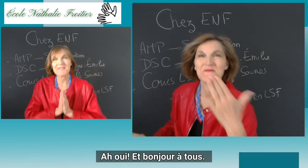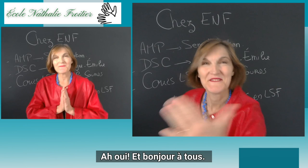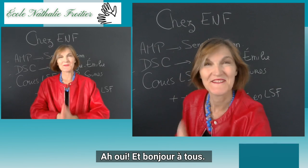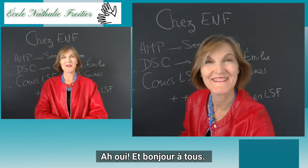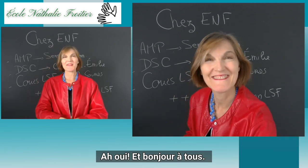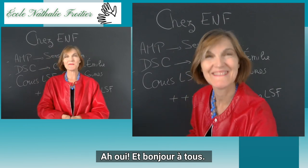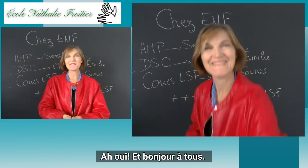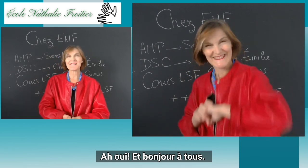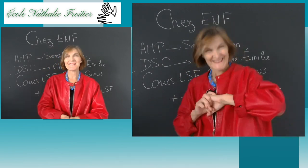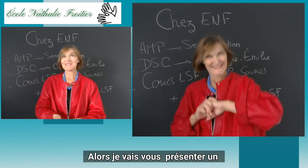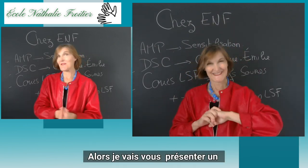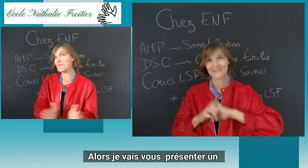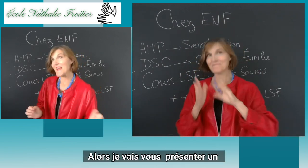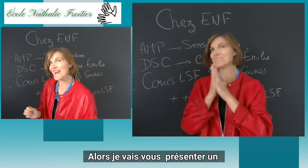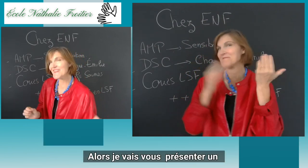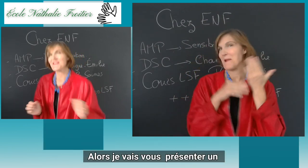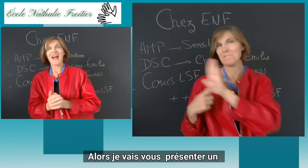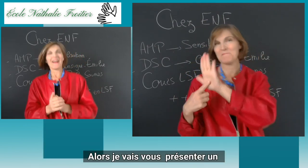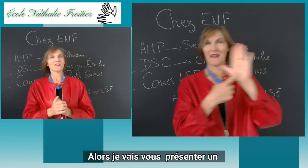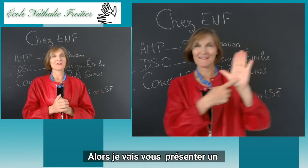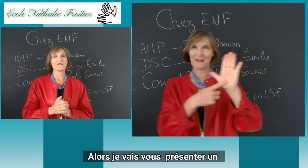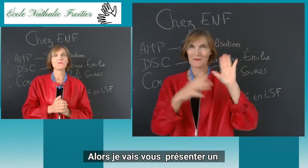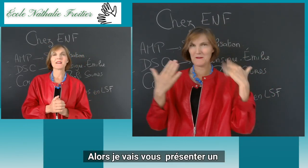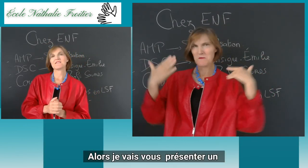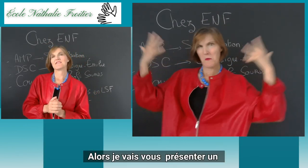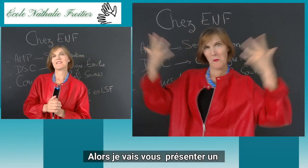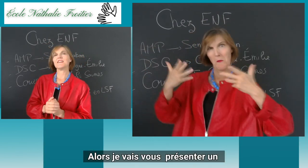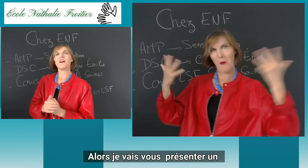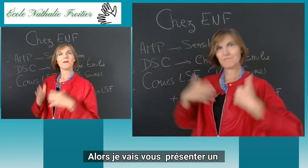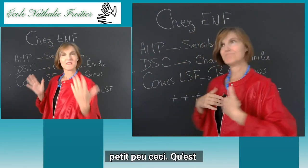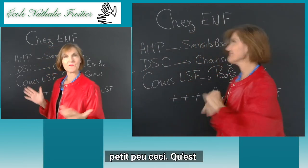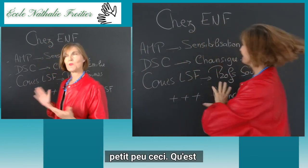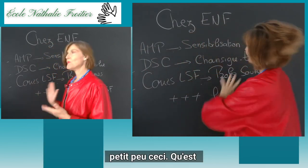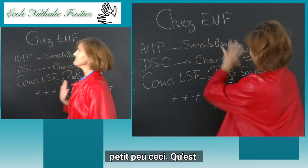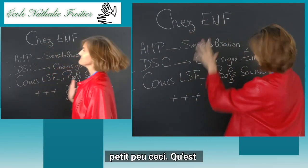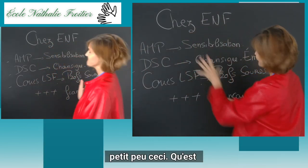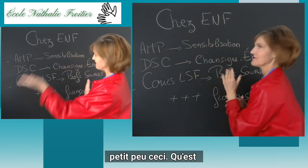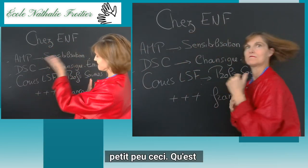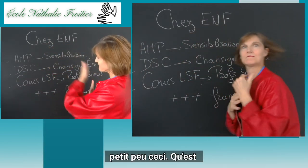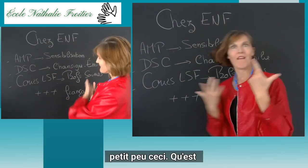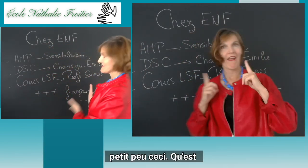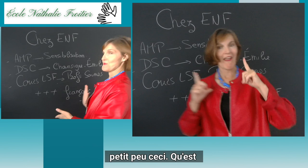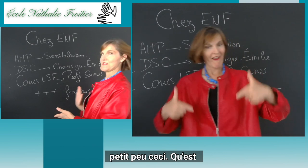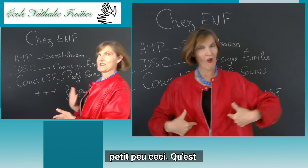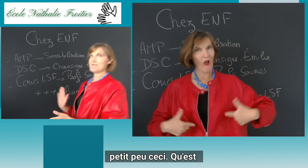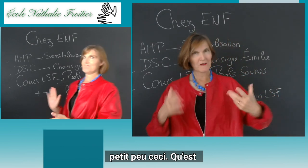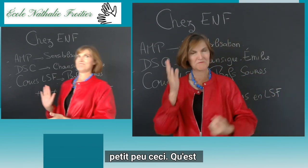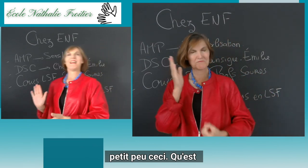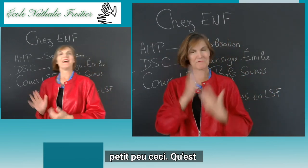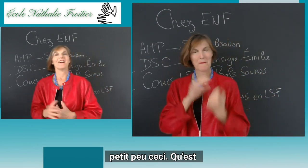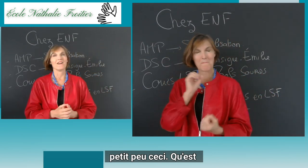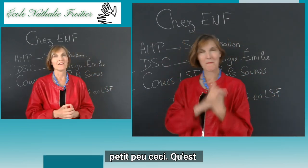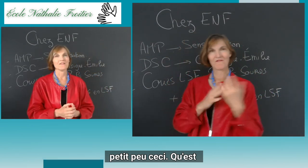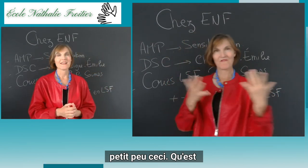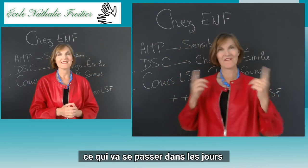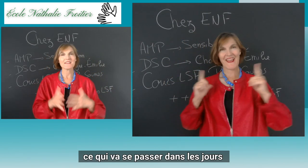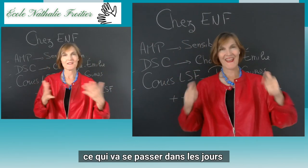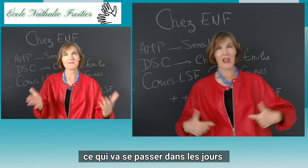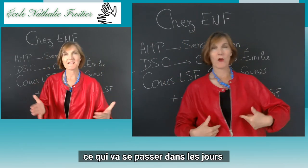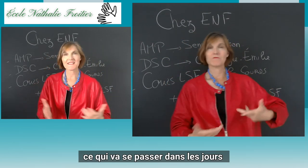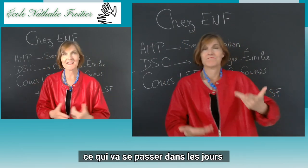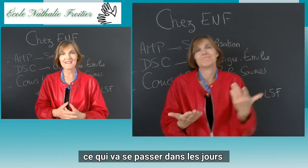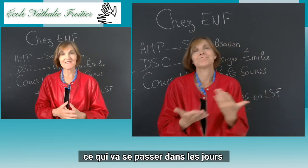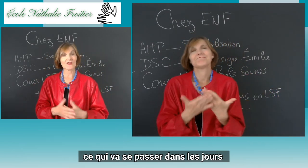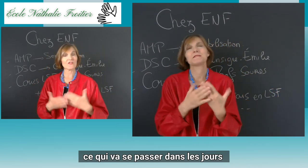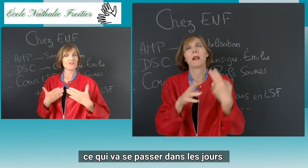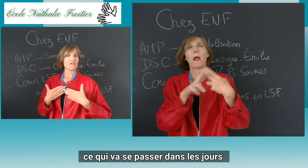et bonjour à tous alors je vais vous présenter un petit peu ceci qu'est ce